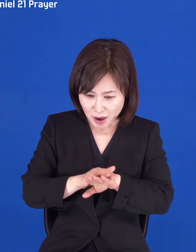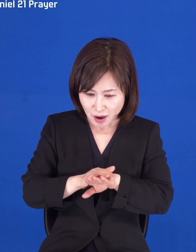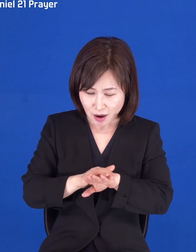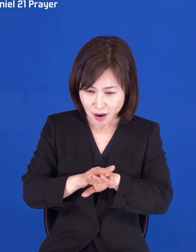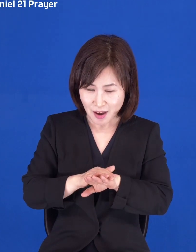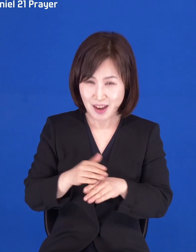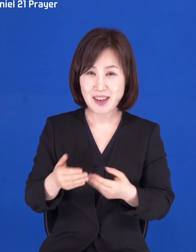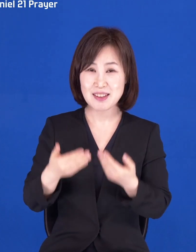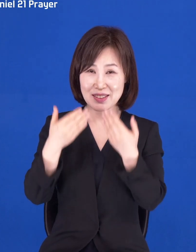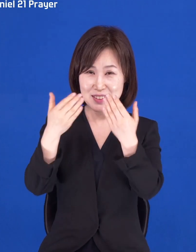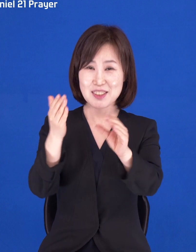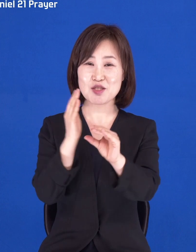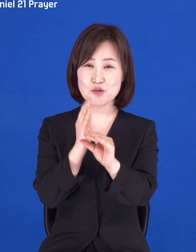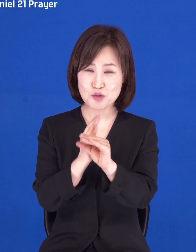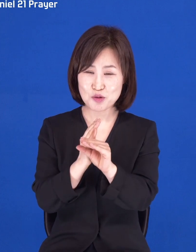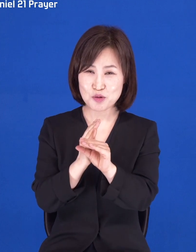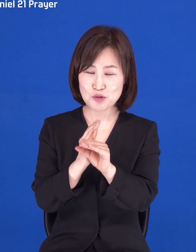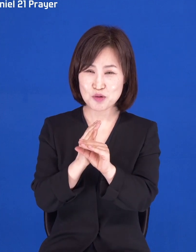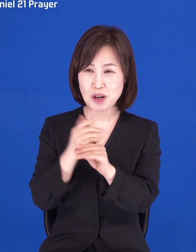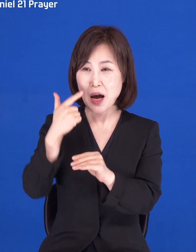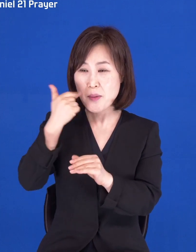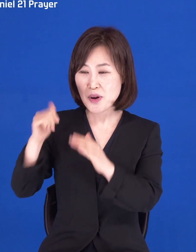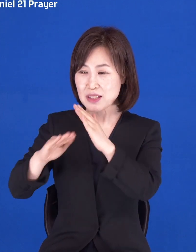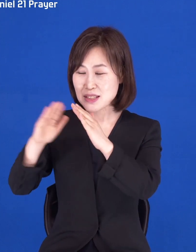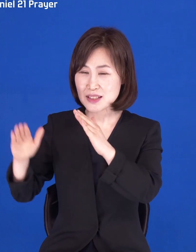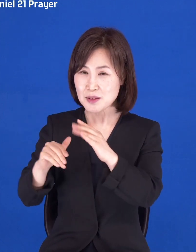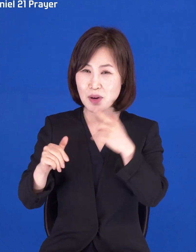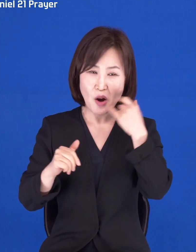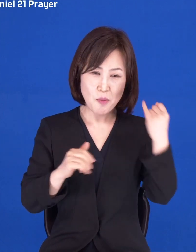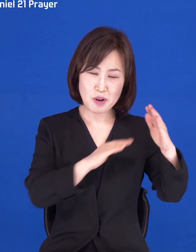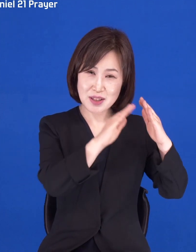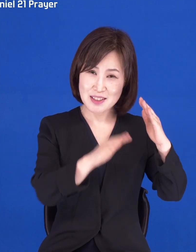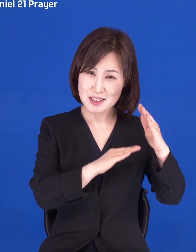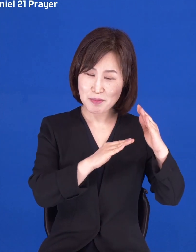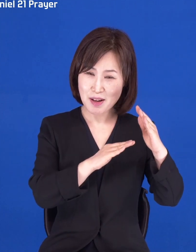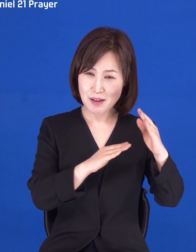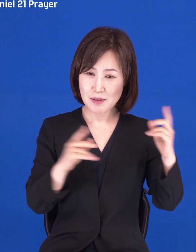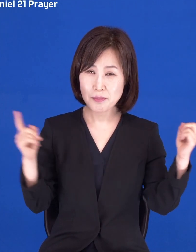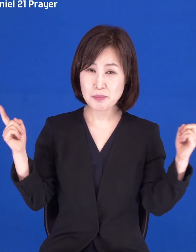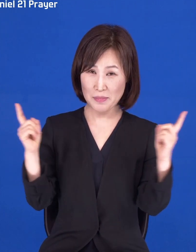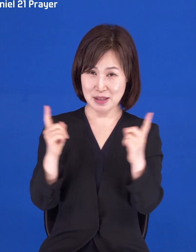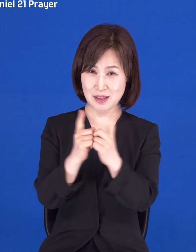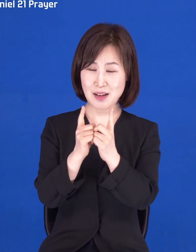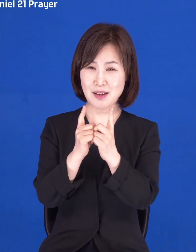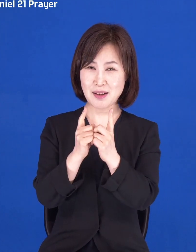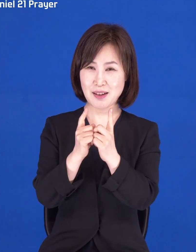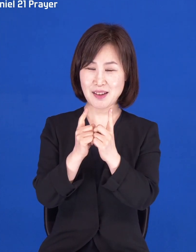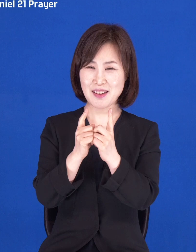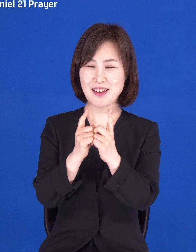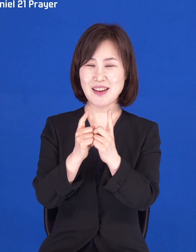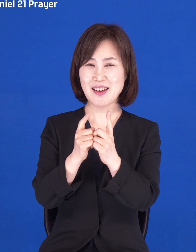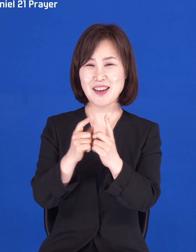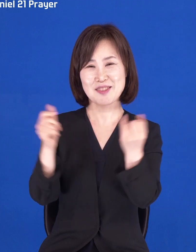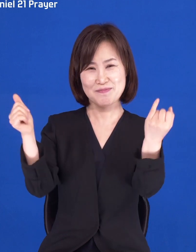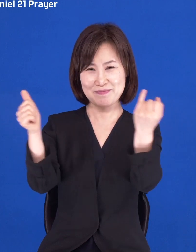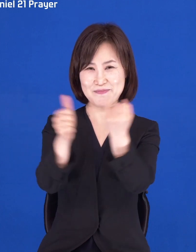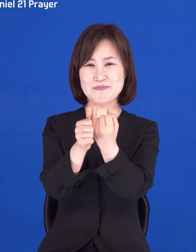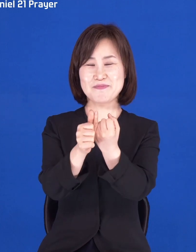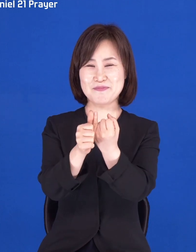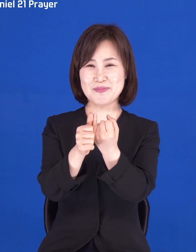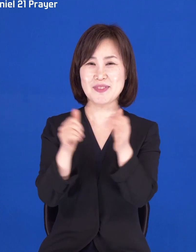저희 친가와 외가가 만나게 되고 아버지와 어머니가 만나 결혼하게